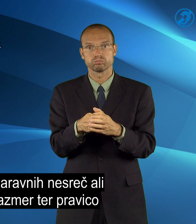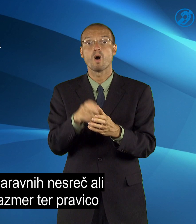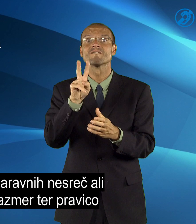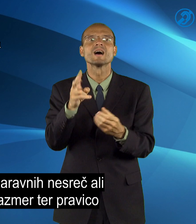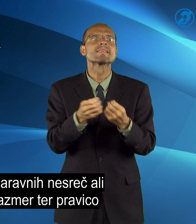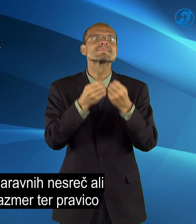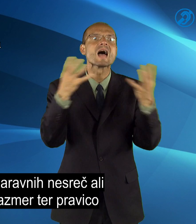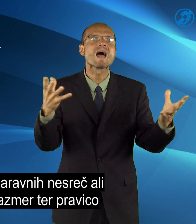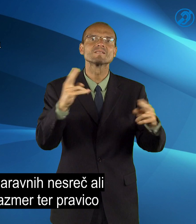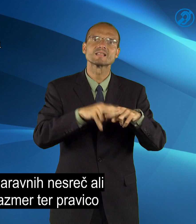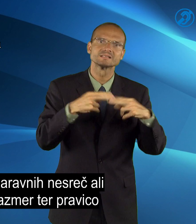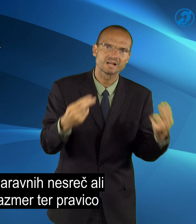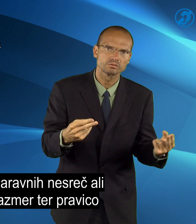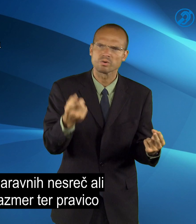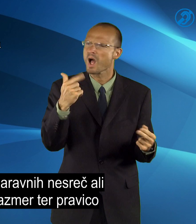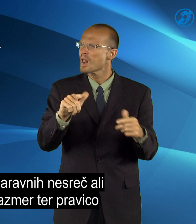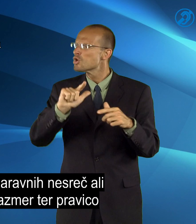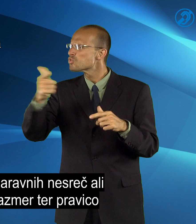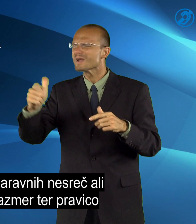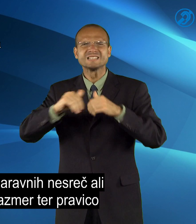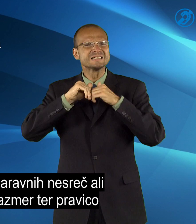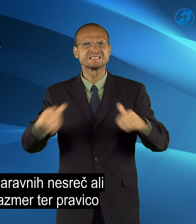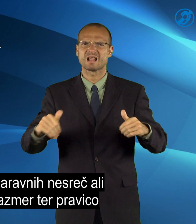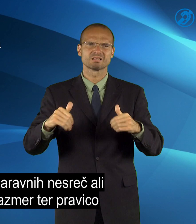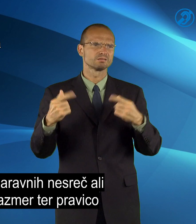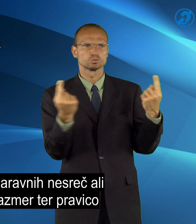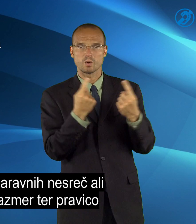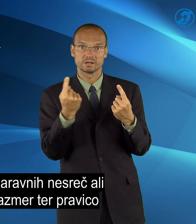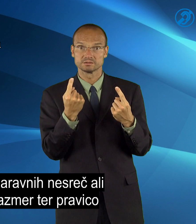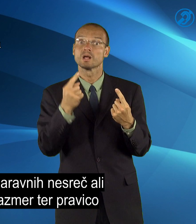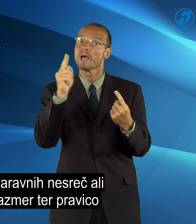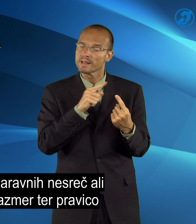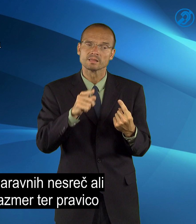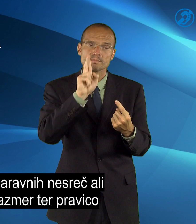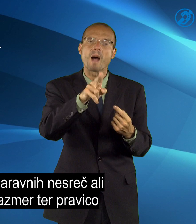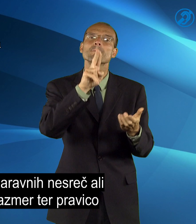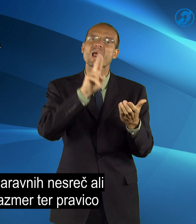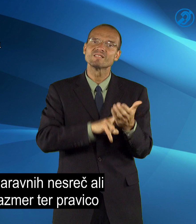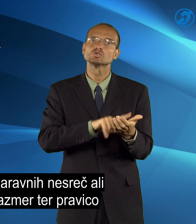izrednih razmer ter pravico prostega dostopa do komunikacijskih sredstev.